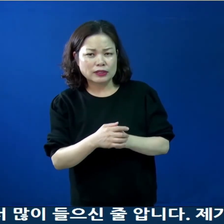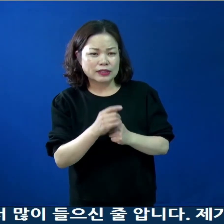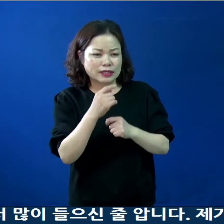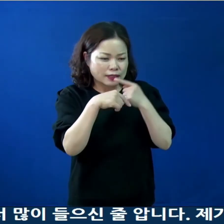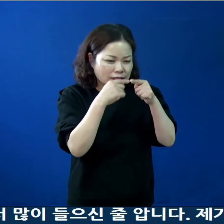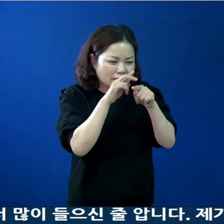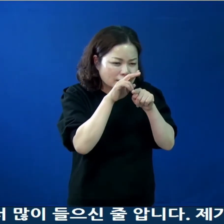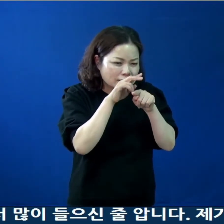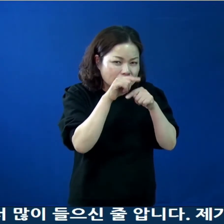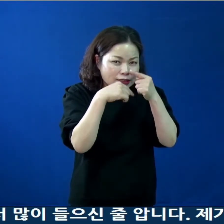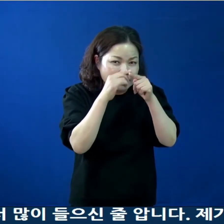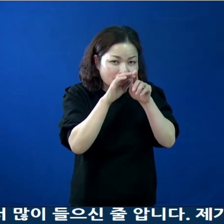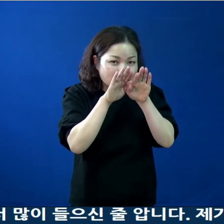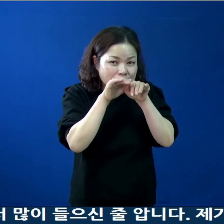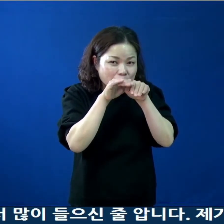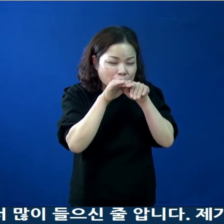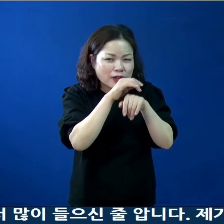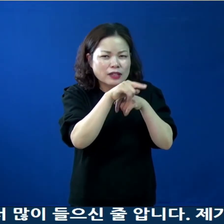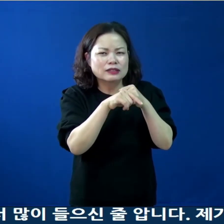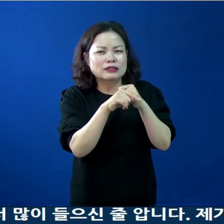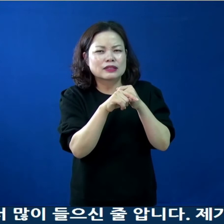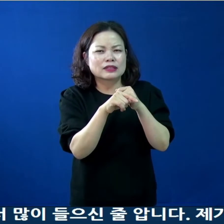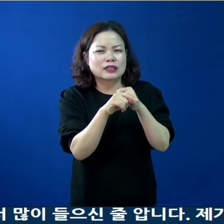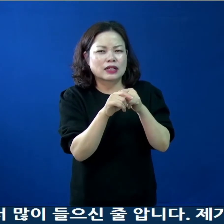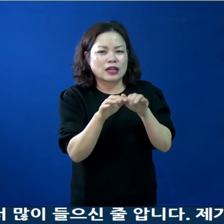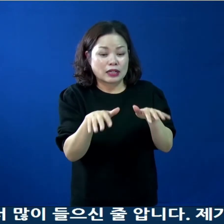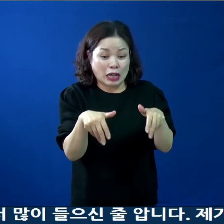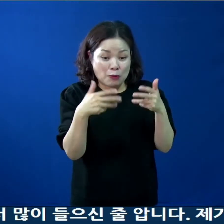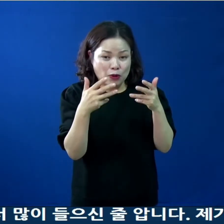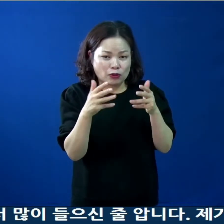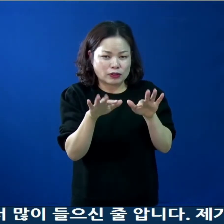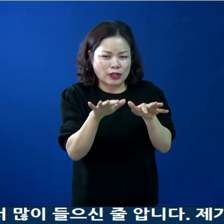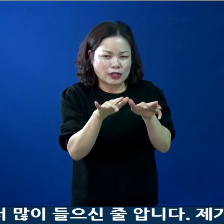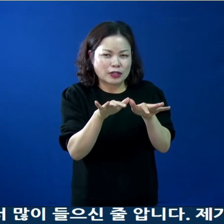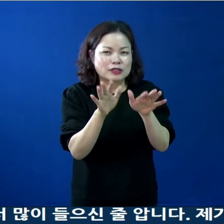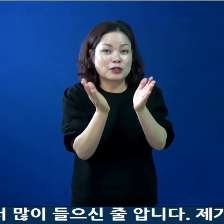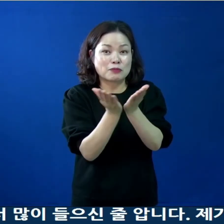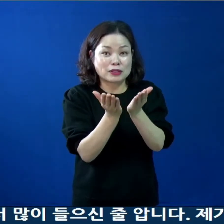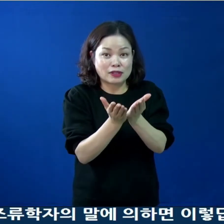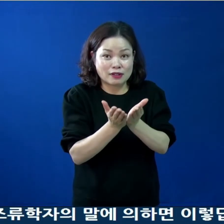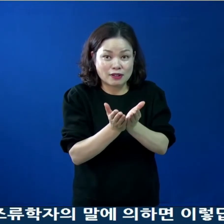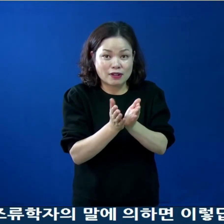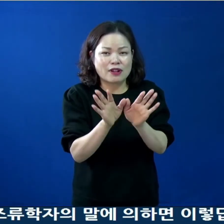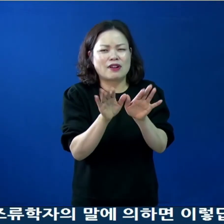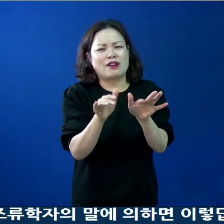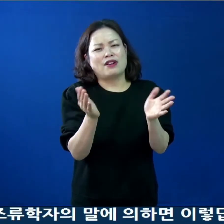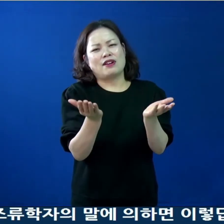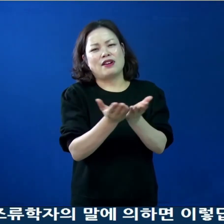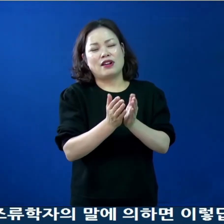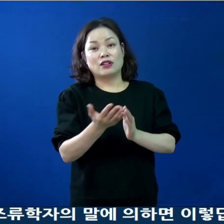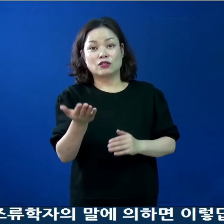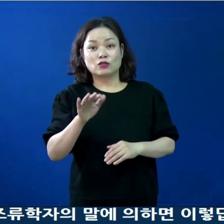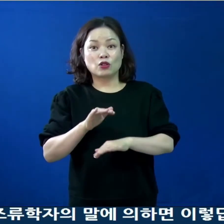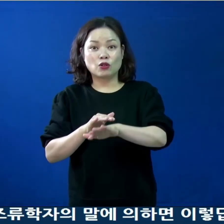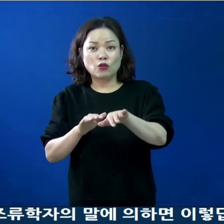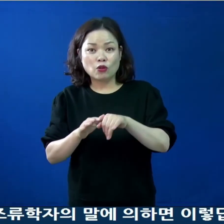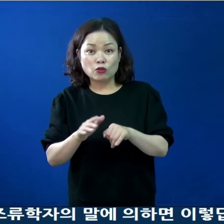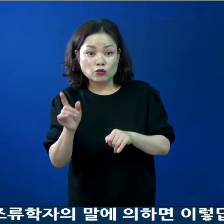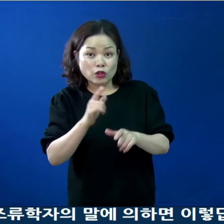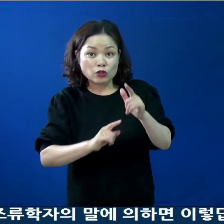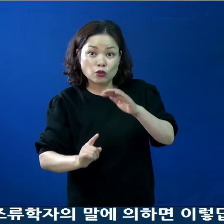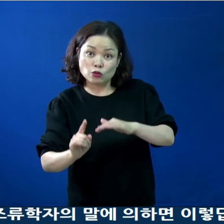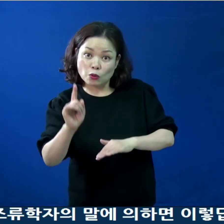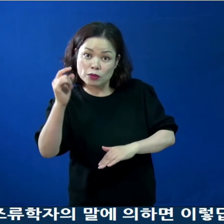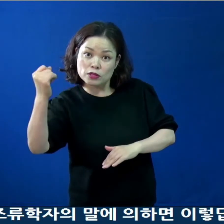참새는 가볍고 빨라서 날개에 아주 적합하대요. 가볍기 때문에. 근데 여러분, 누가 더